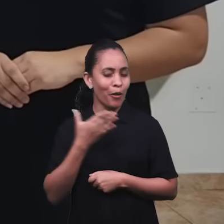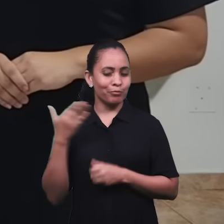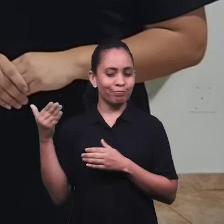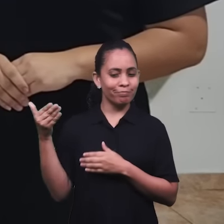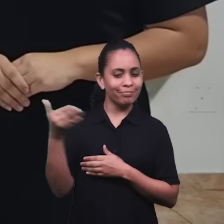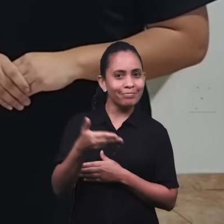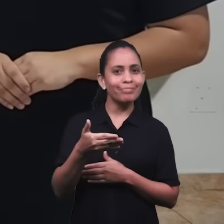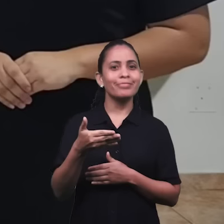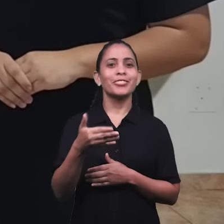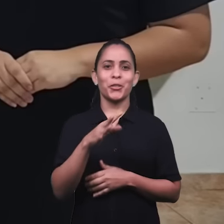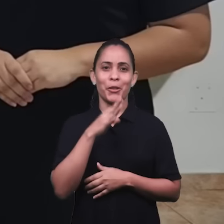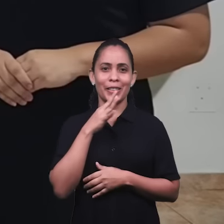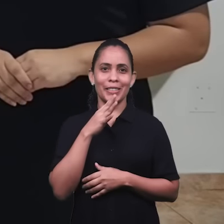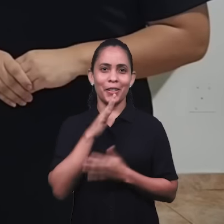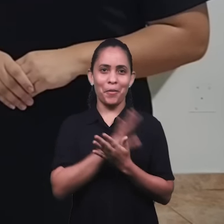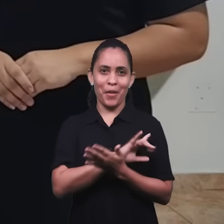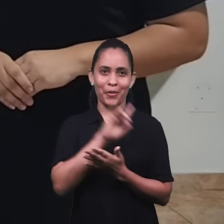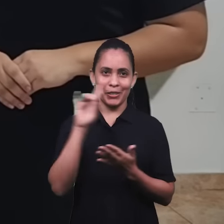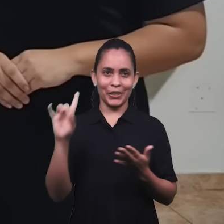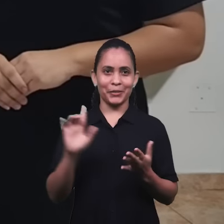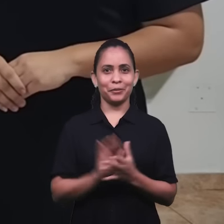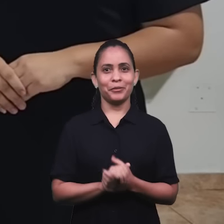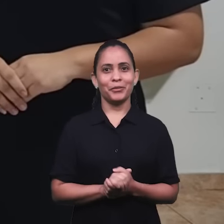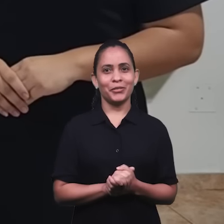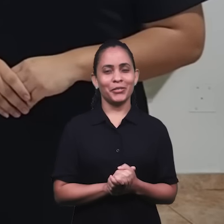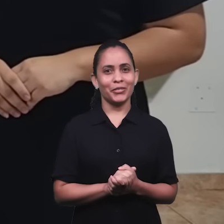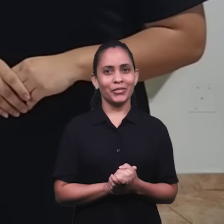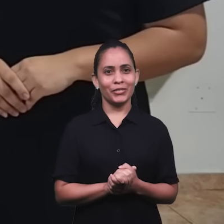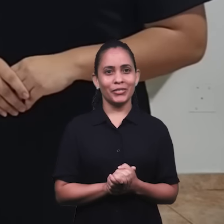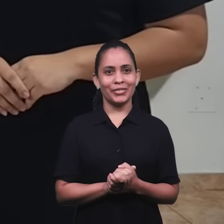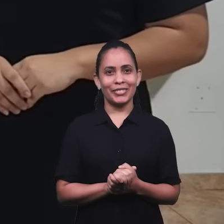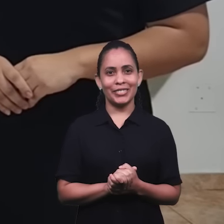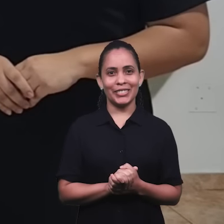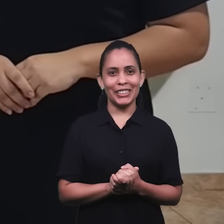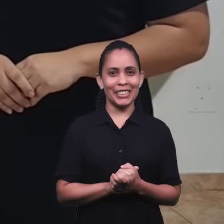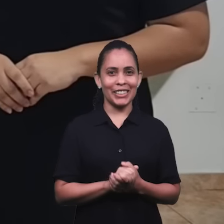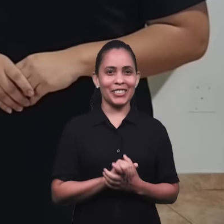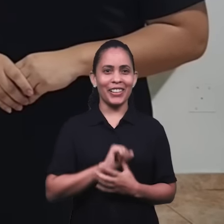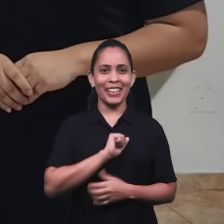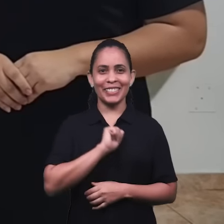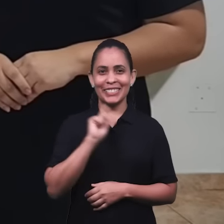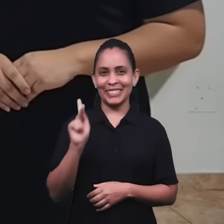llegando nuevos sordos y conociendo más de la palabra del Señor.